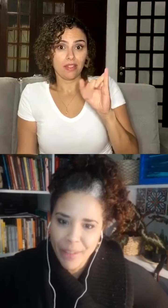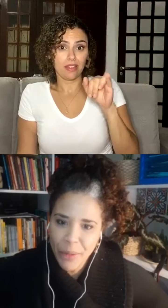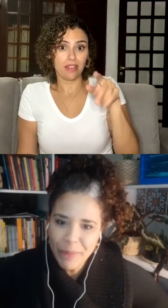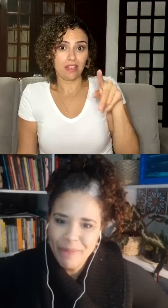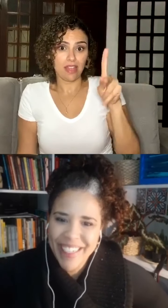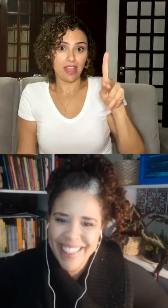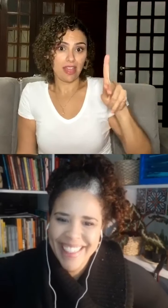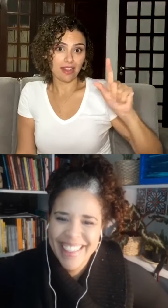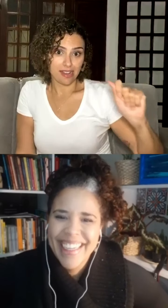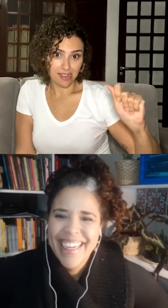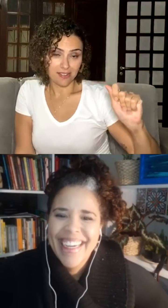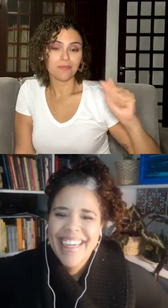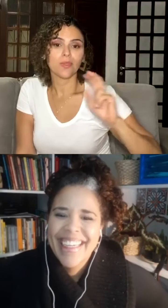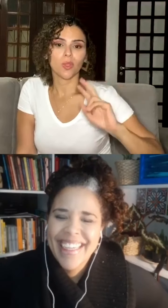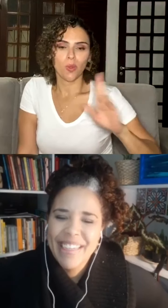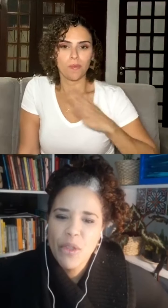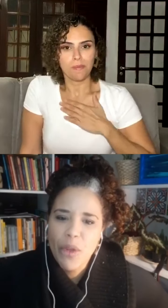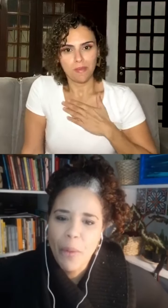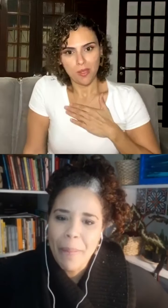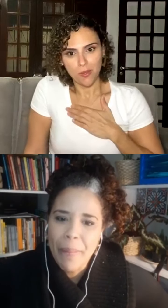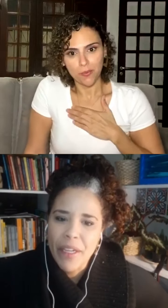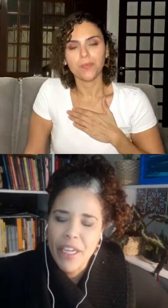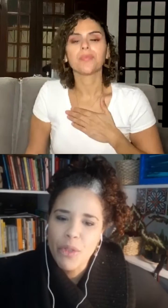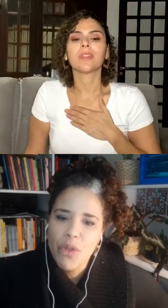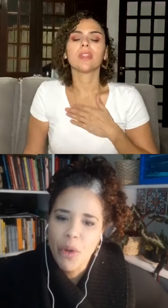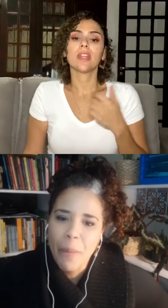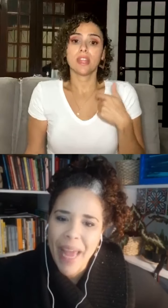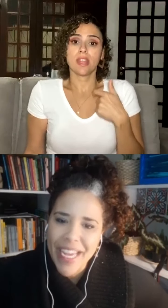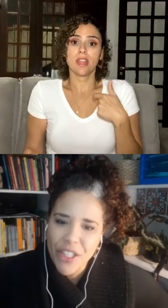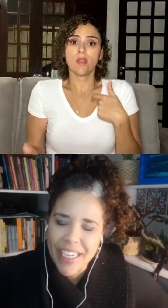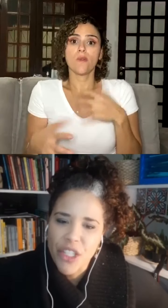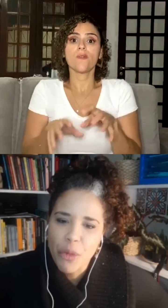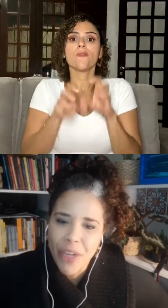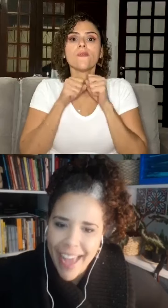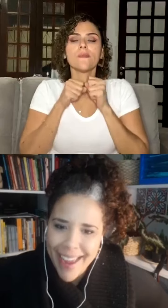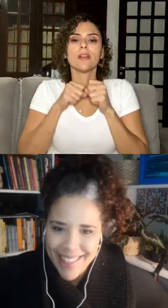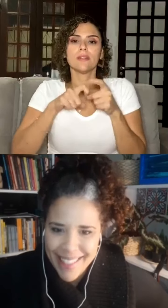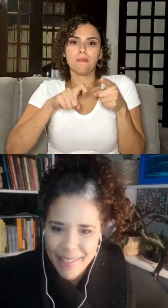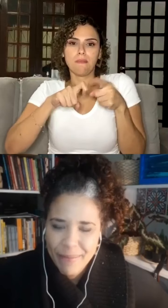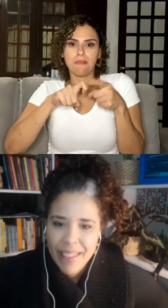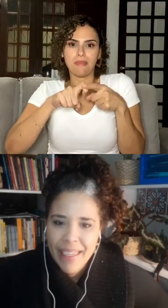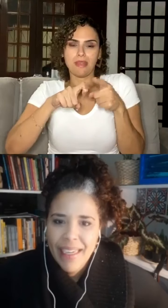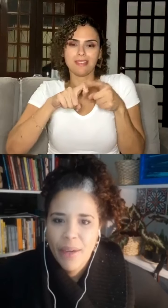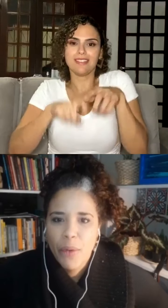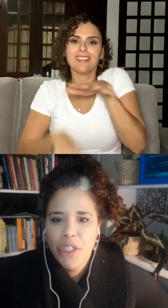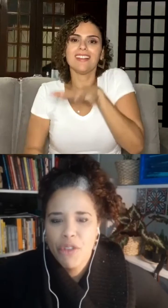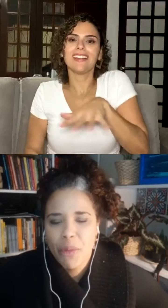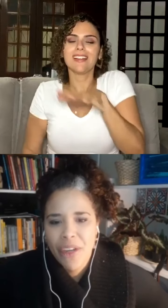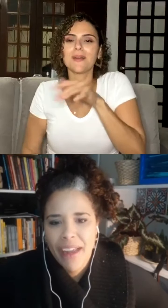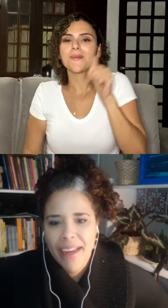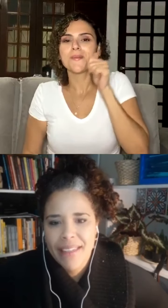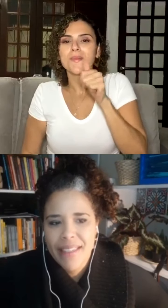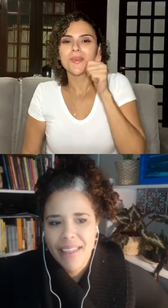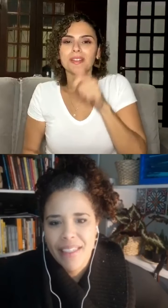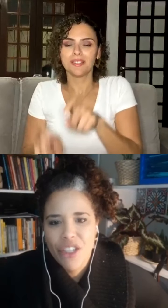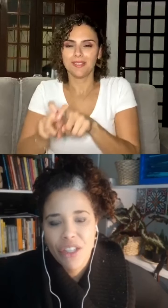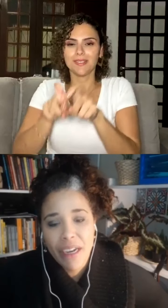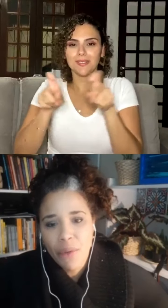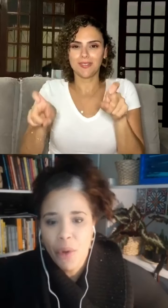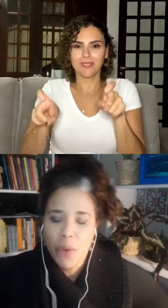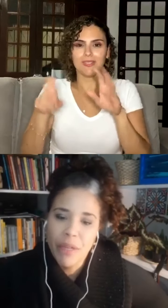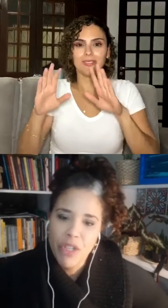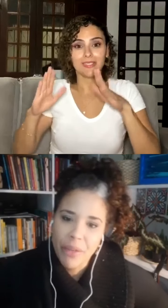lendo. E eu sou médica de mulheres. Eu cuido de mulheres que